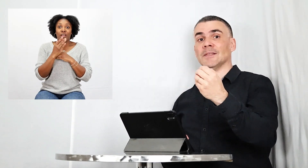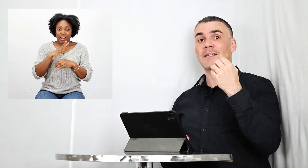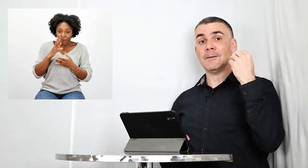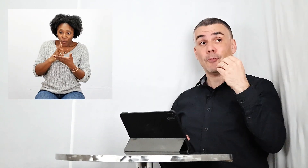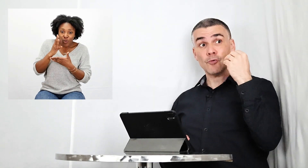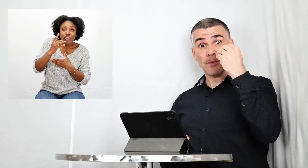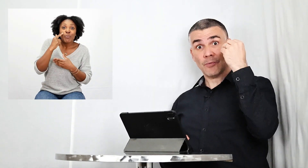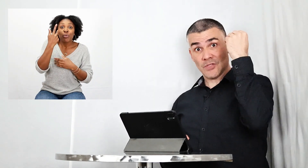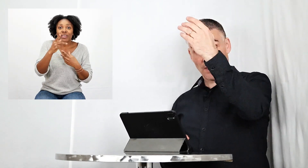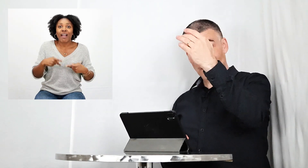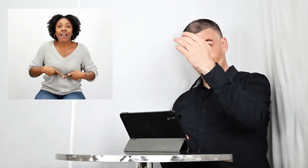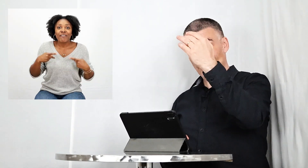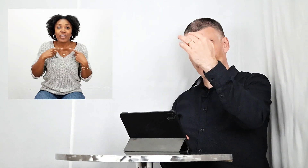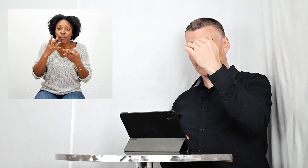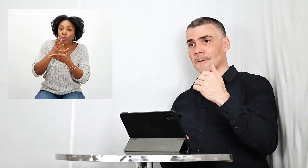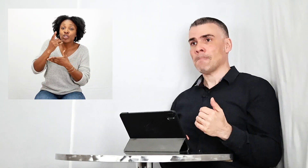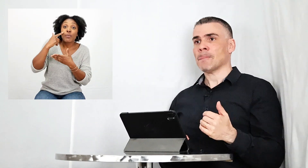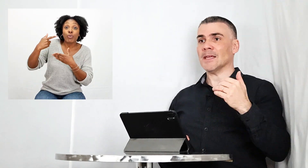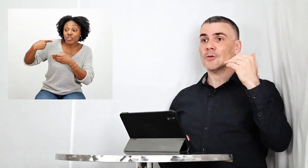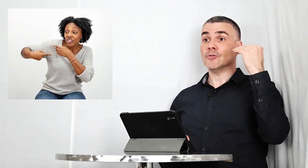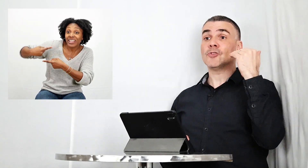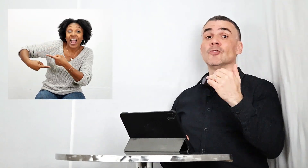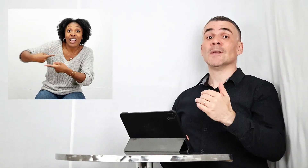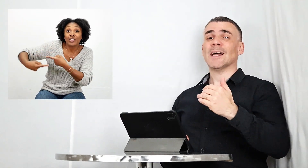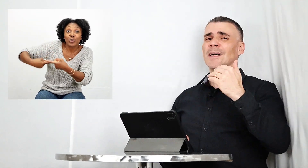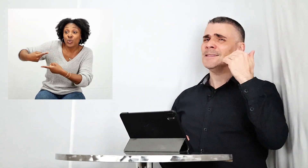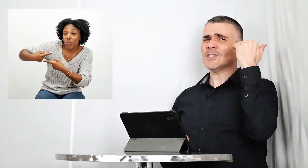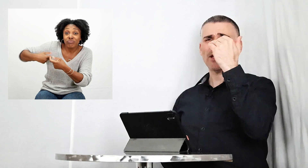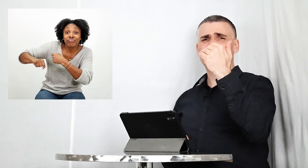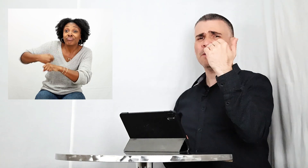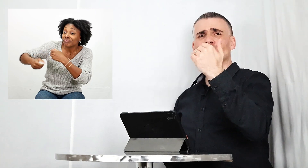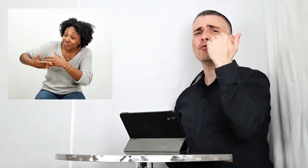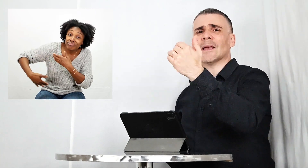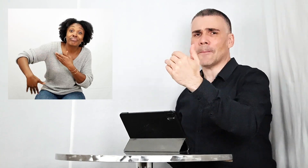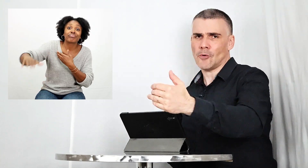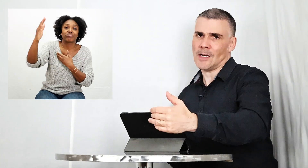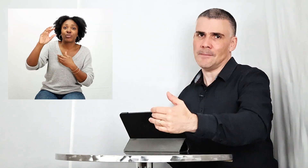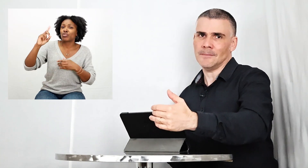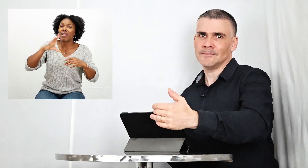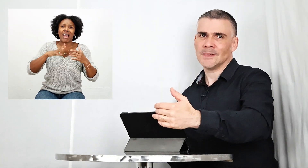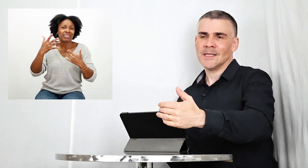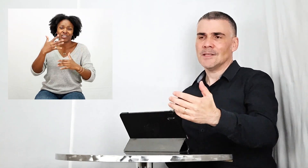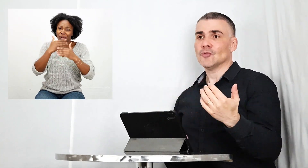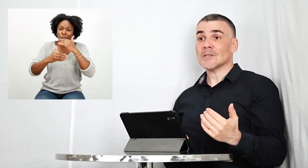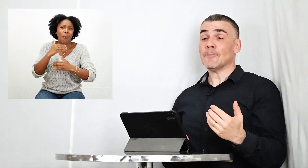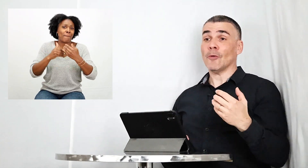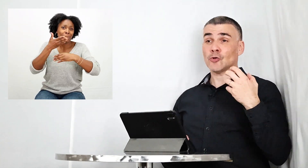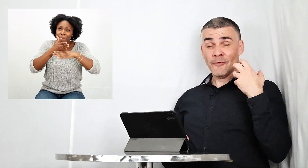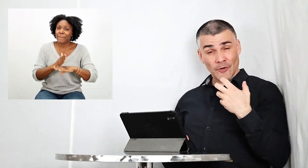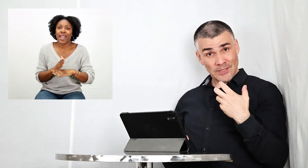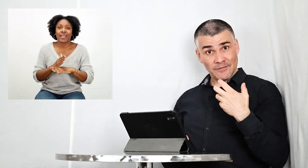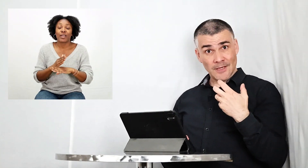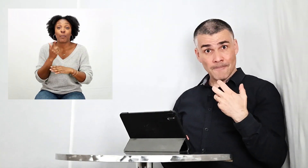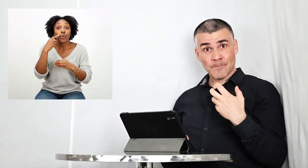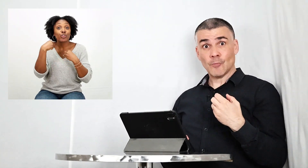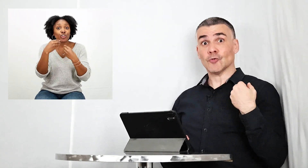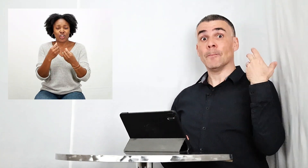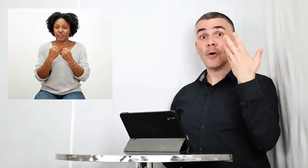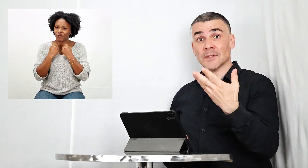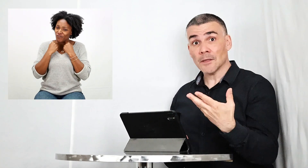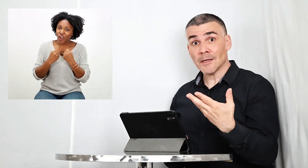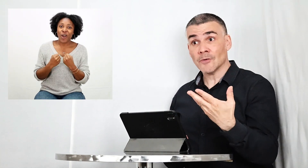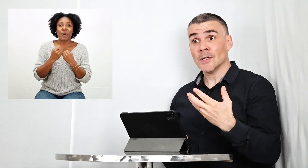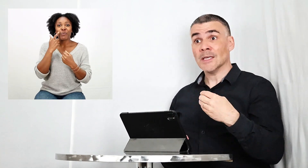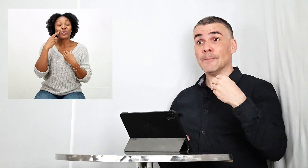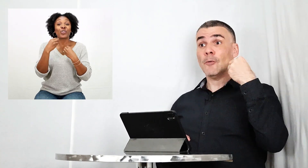pour ta vie, qu'il y a des projets pour les générations suivantes et que Dieu a déjà établi tout un programme. Tout ça pour te fortifier, pour